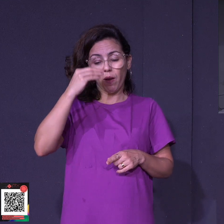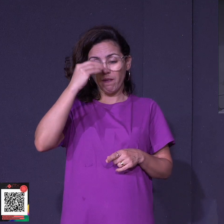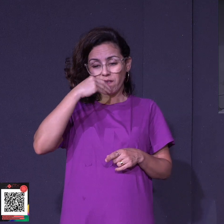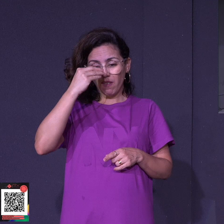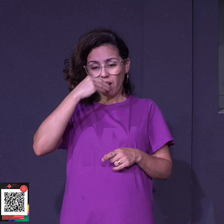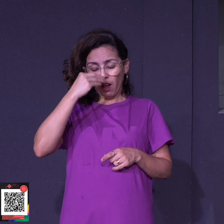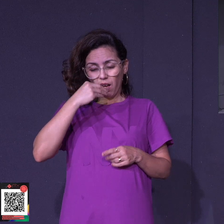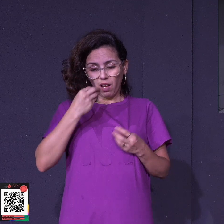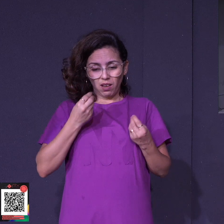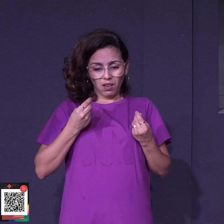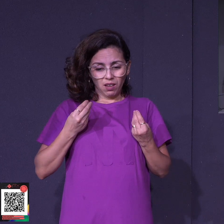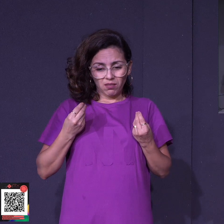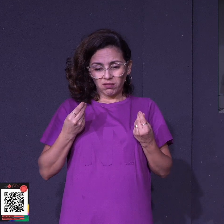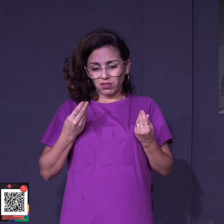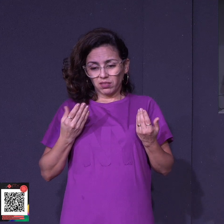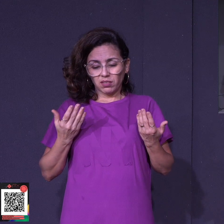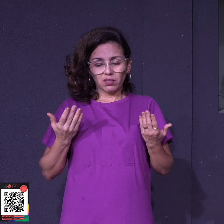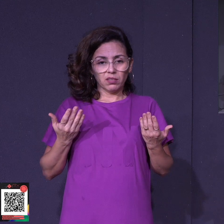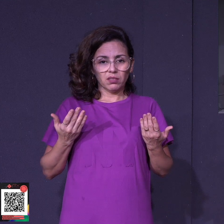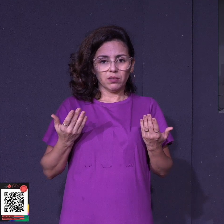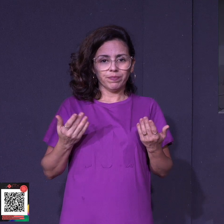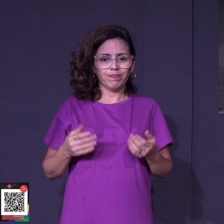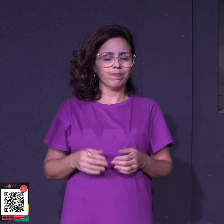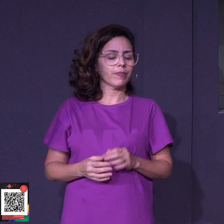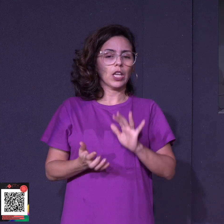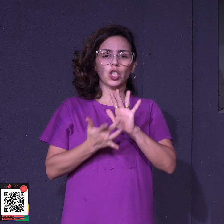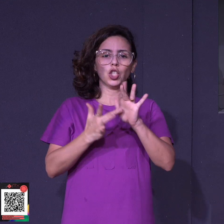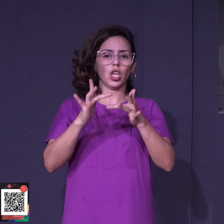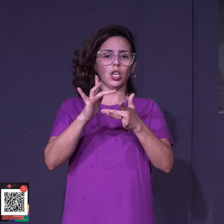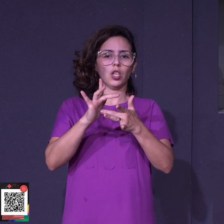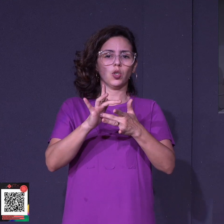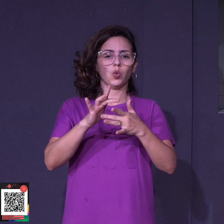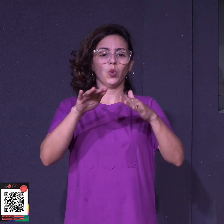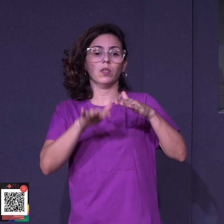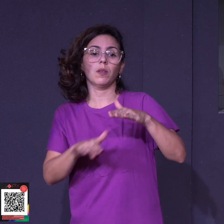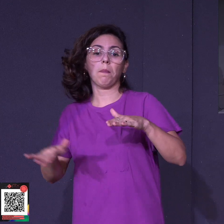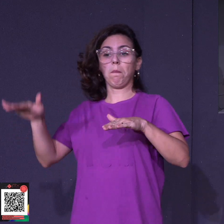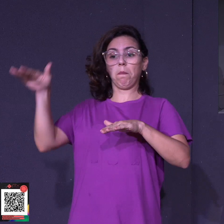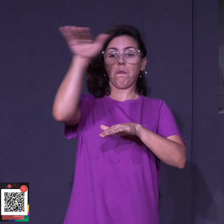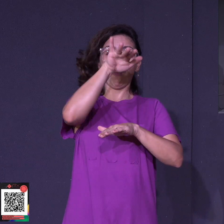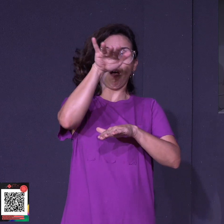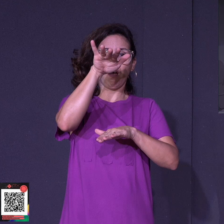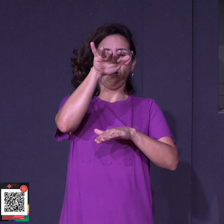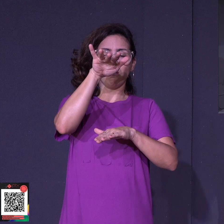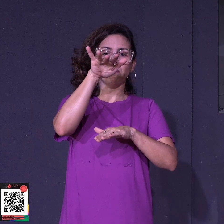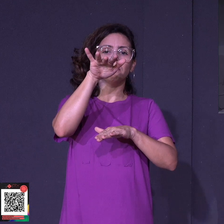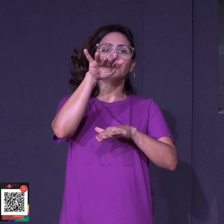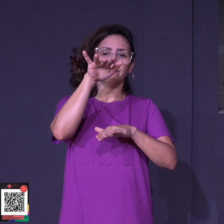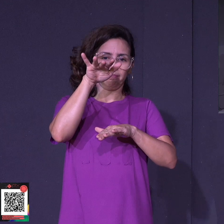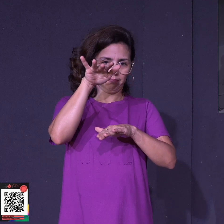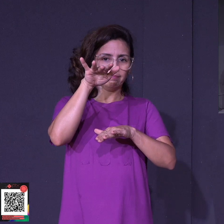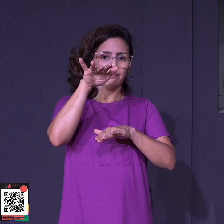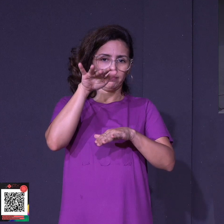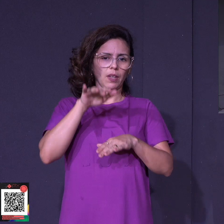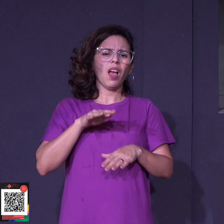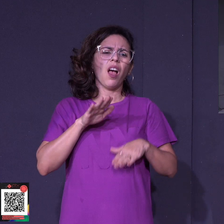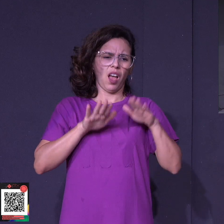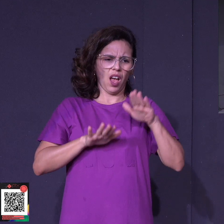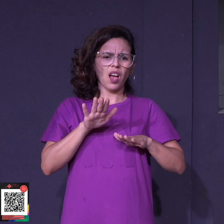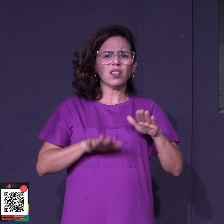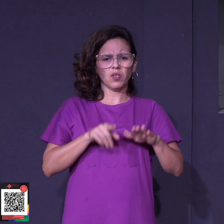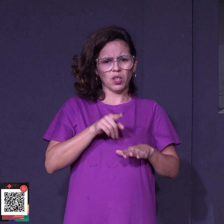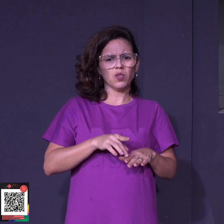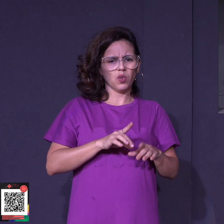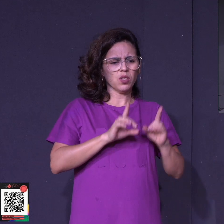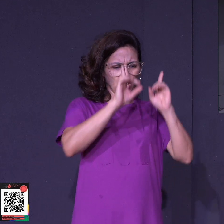lei. Abra mão até daquilo às vezes que você tem direito. É